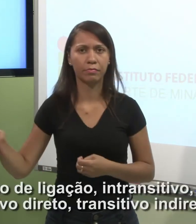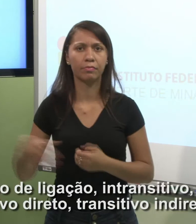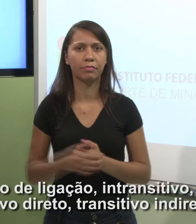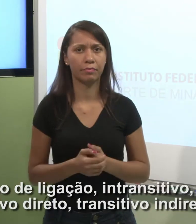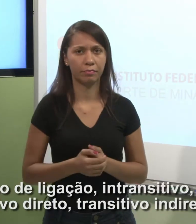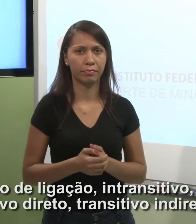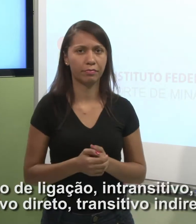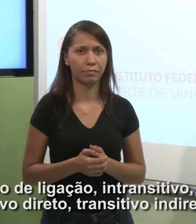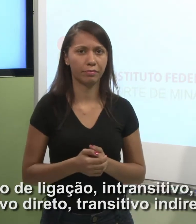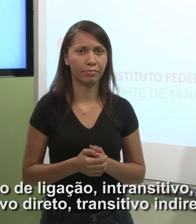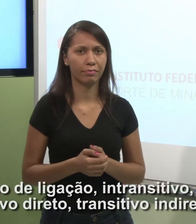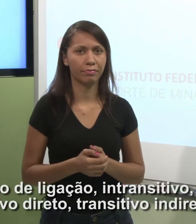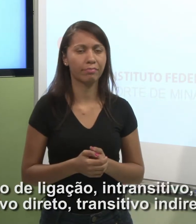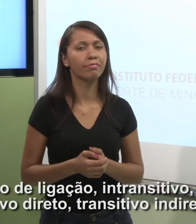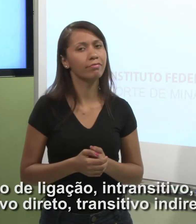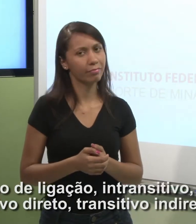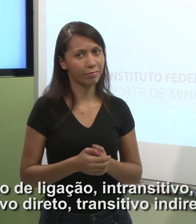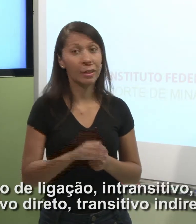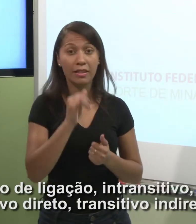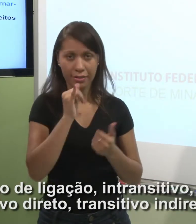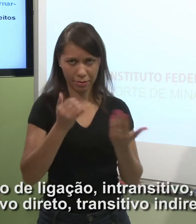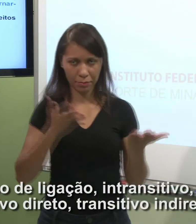transitivo direto, transitivo indireto.